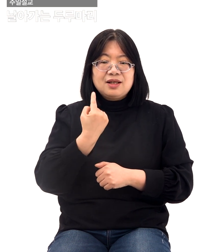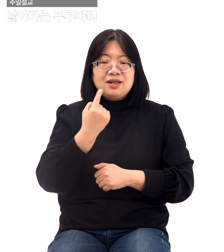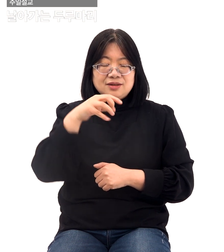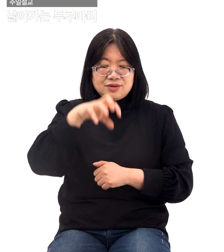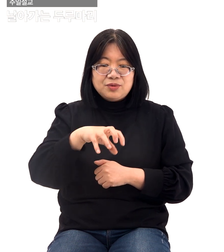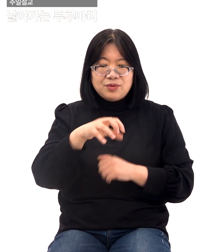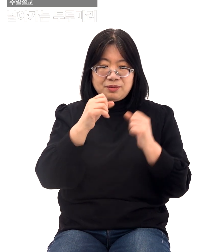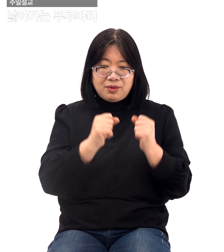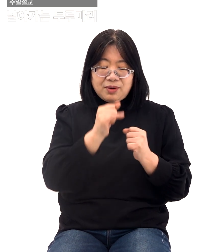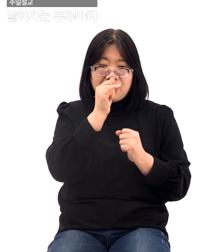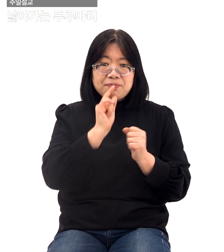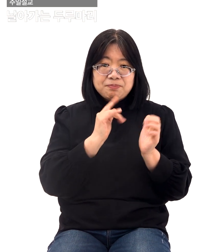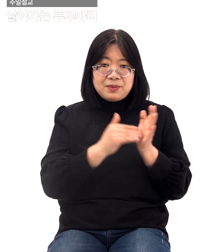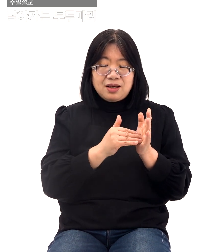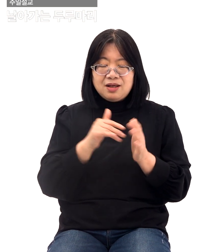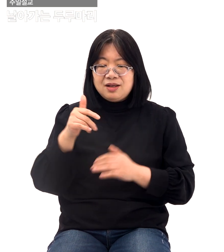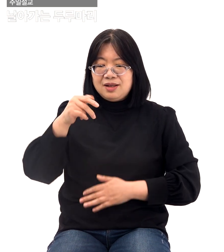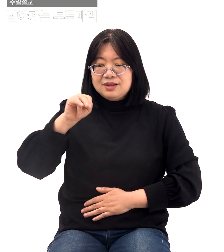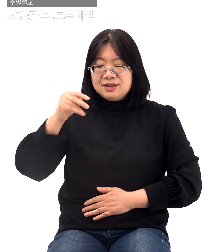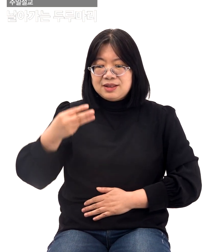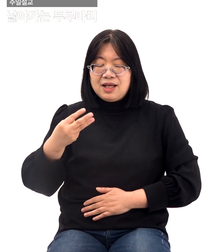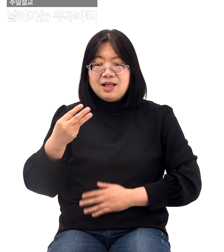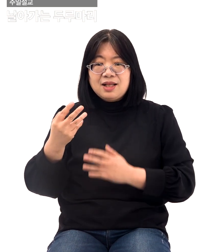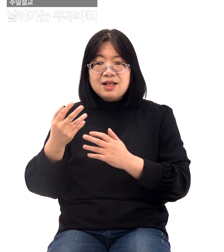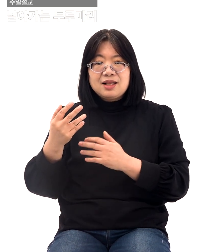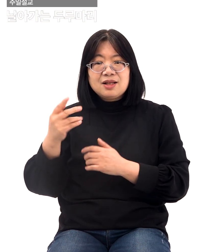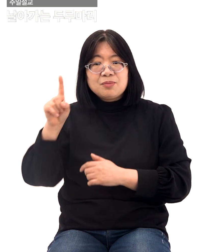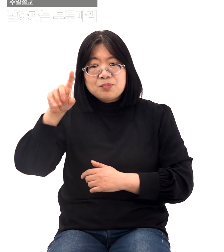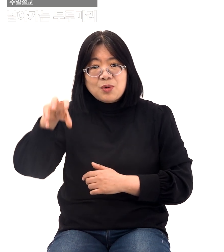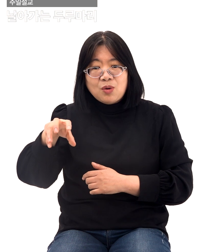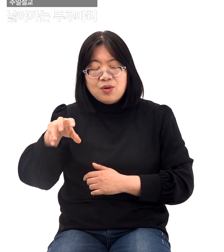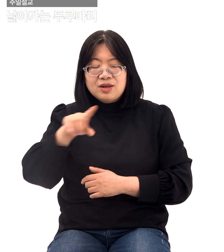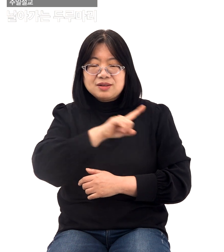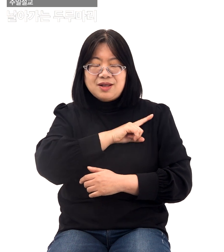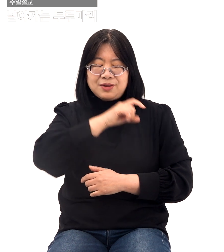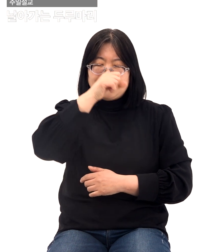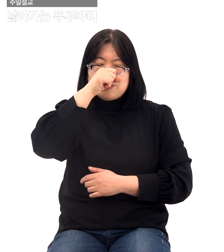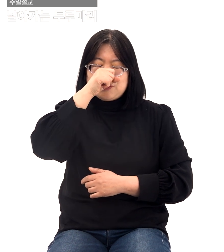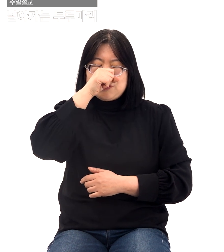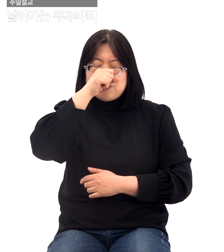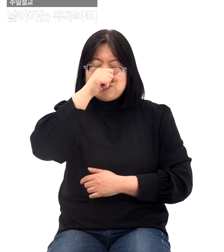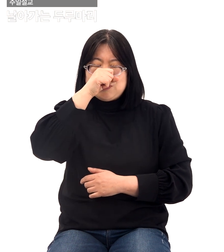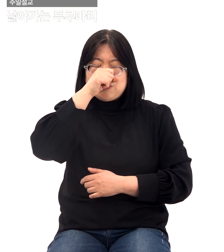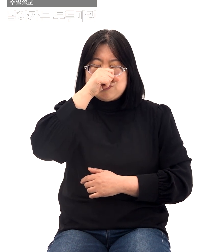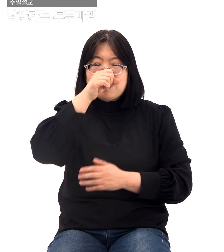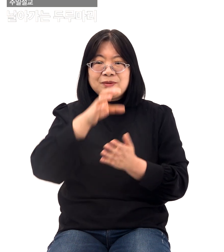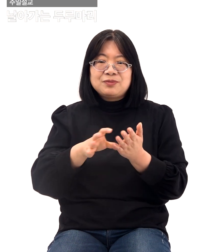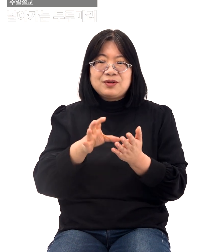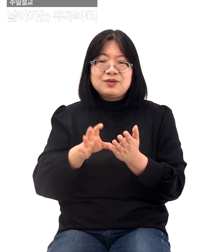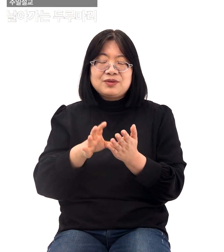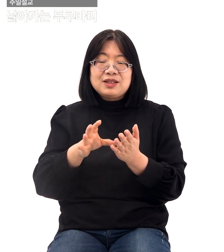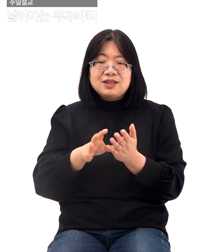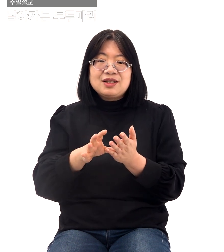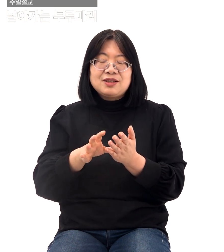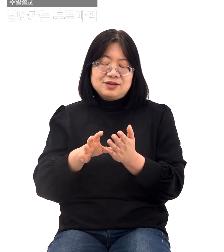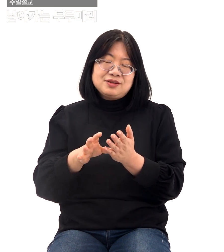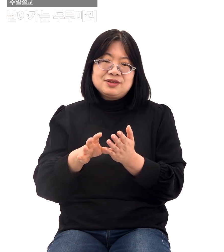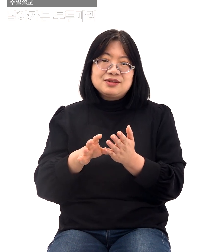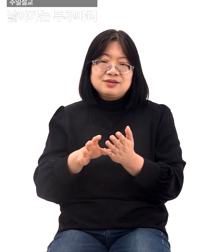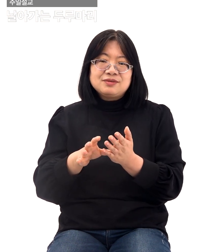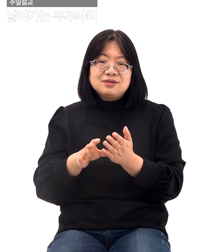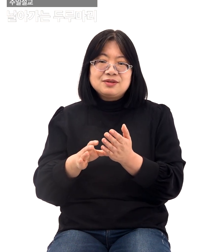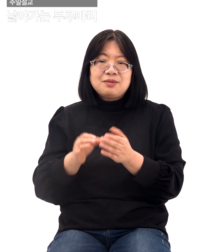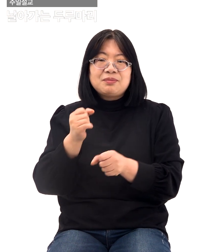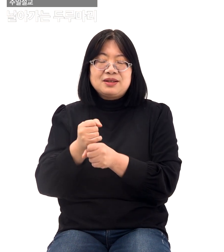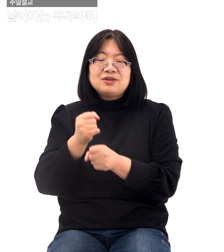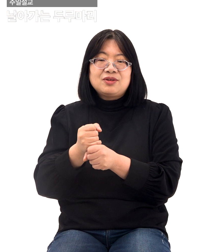보면 시날산에는 최고의 좋은 명품들의 본산지입니다. 시날산 외투 이런 거